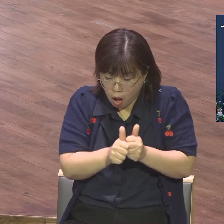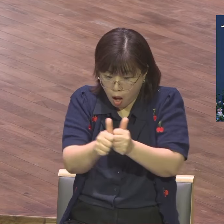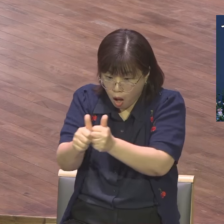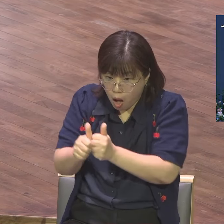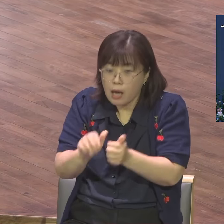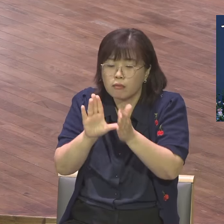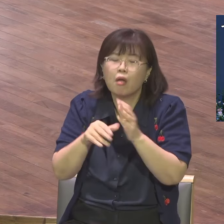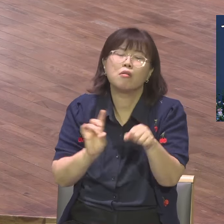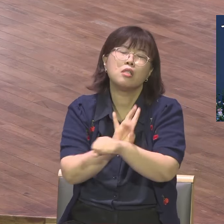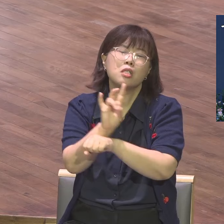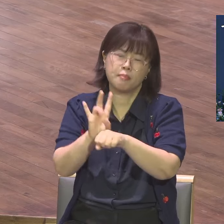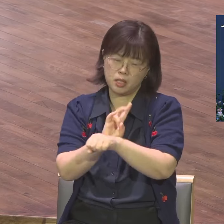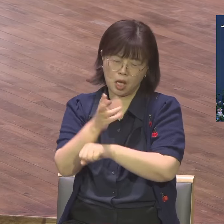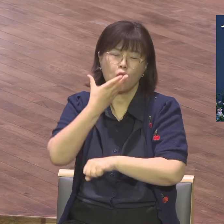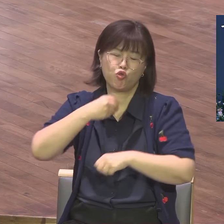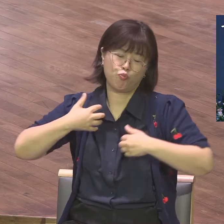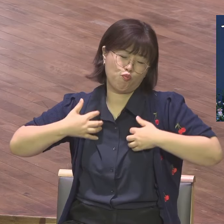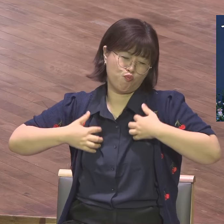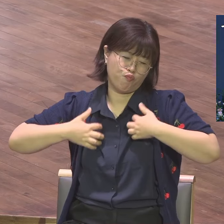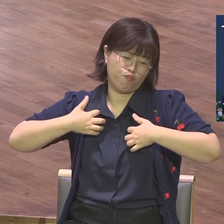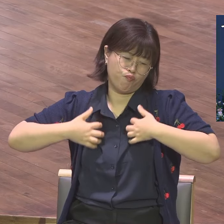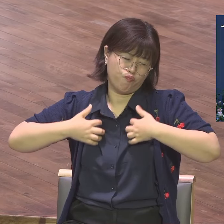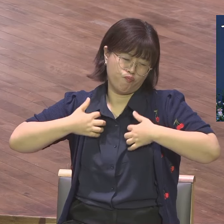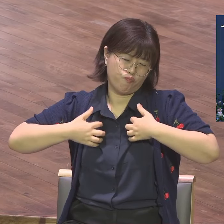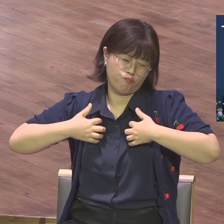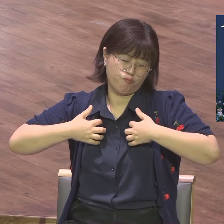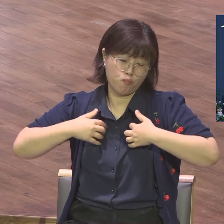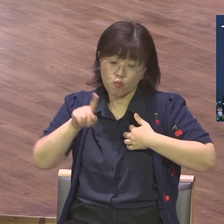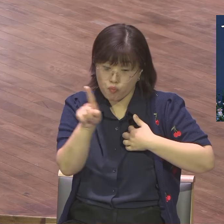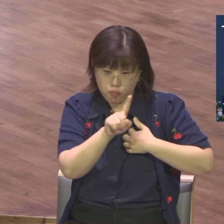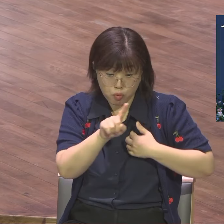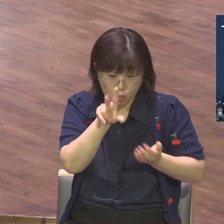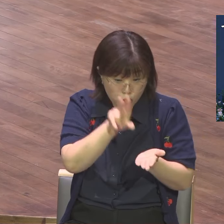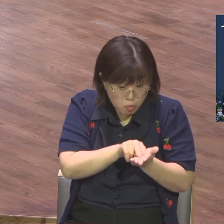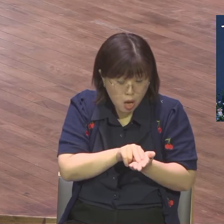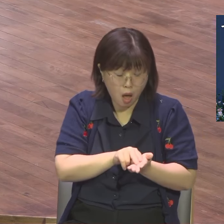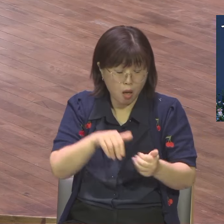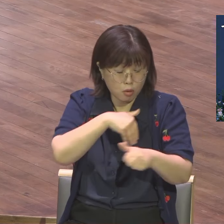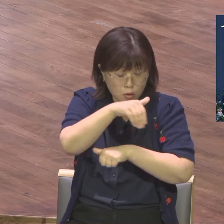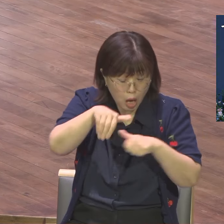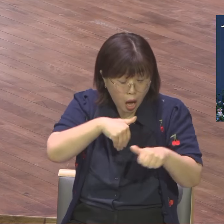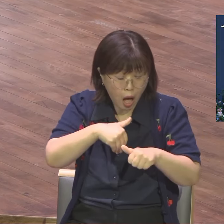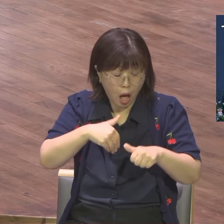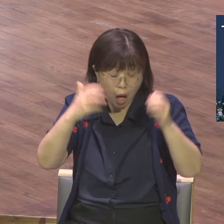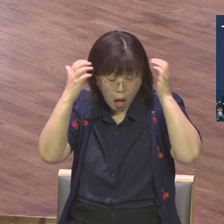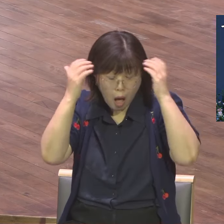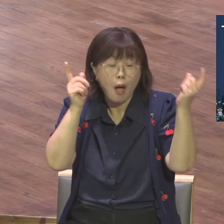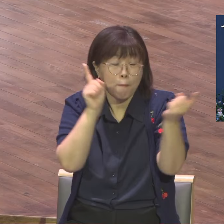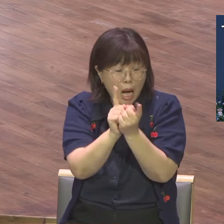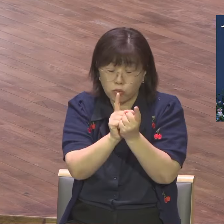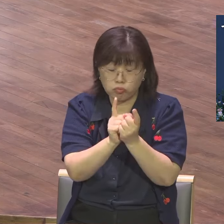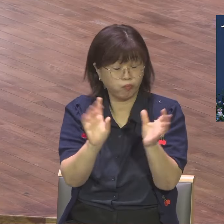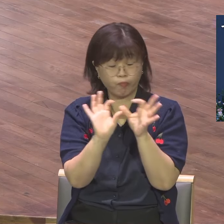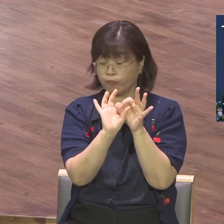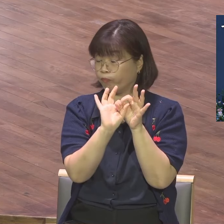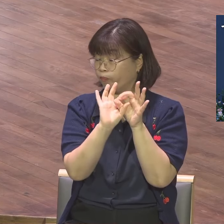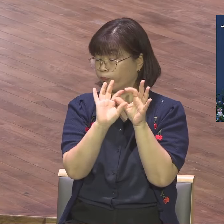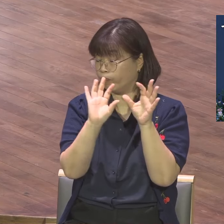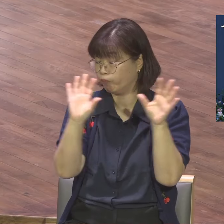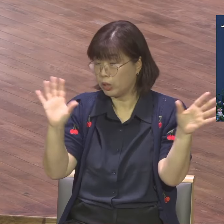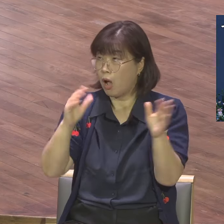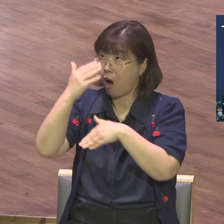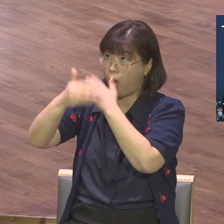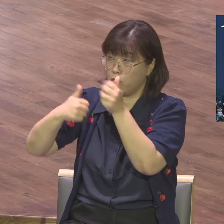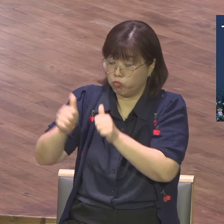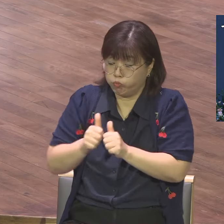24 축복을 누리면서 어떤 상황 속에서도 흔들리지 않는 25의 초월적 믿음,